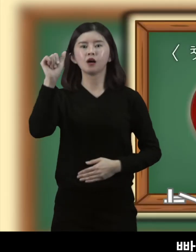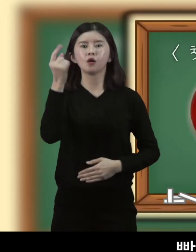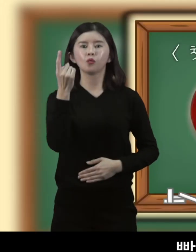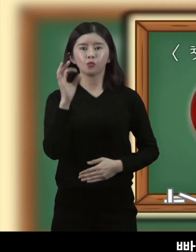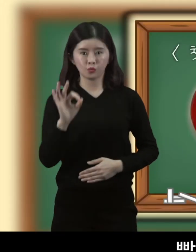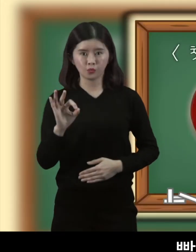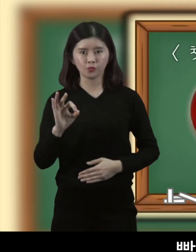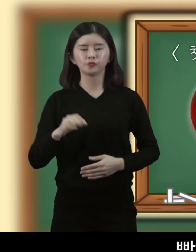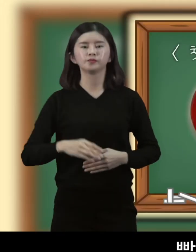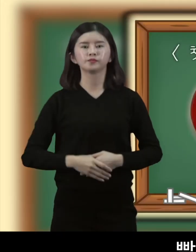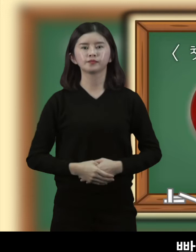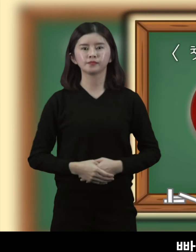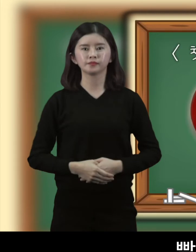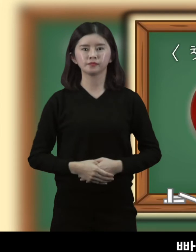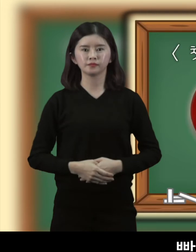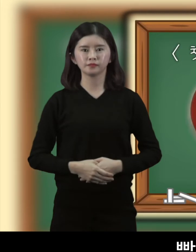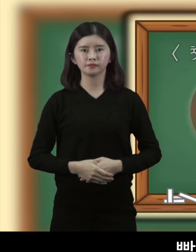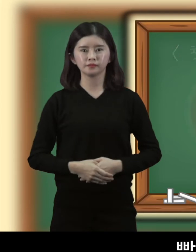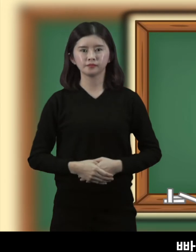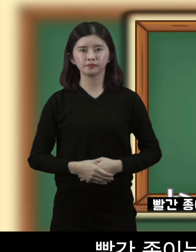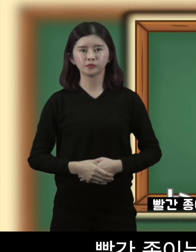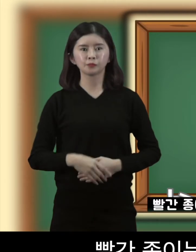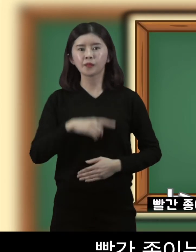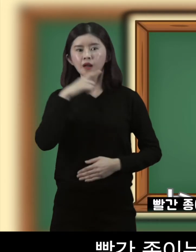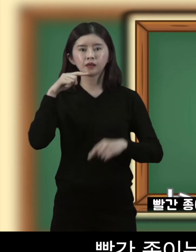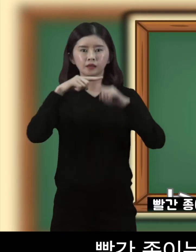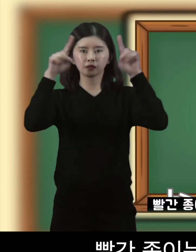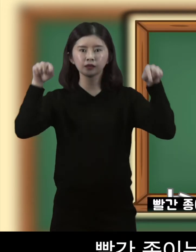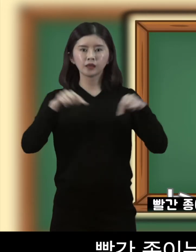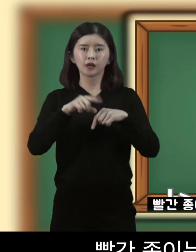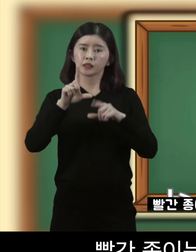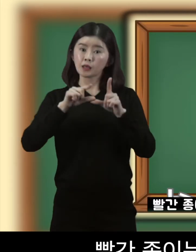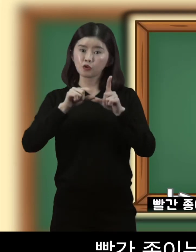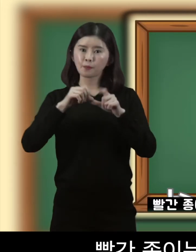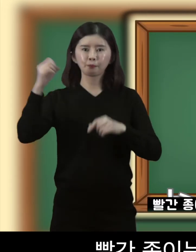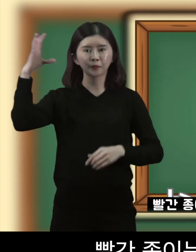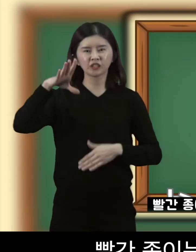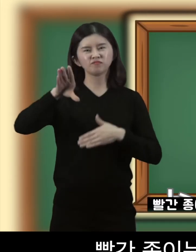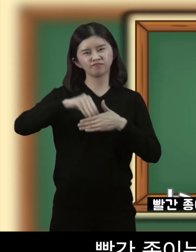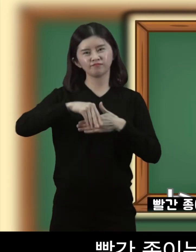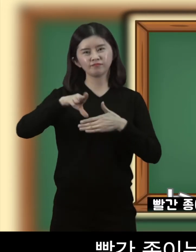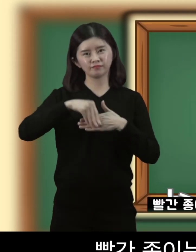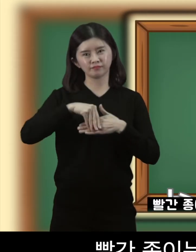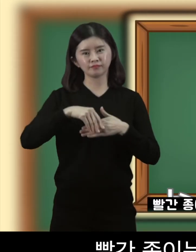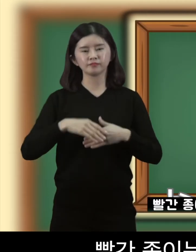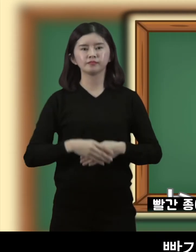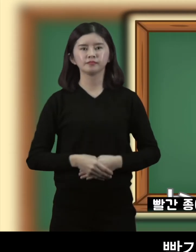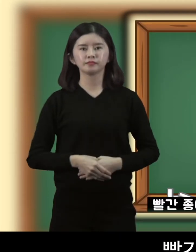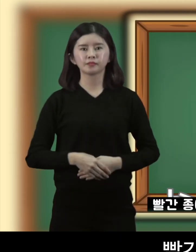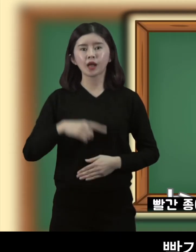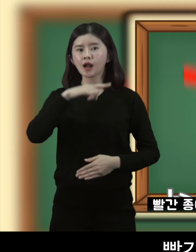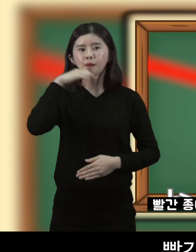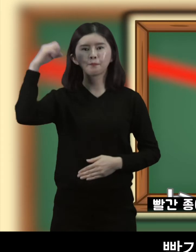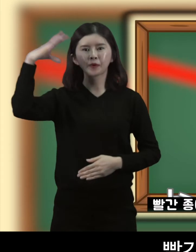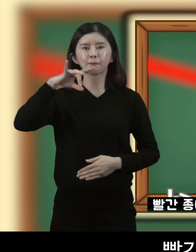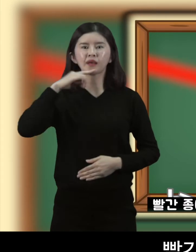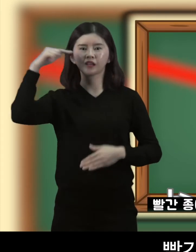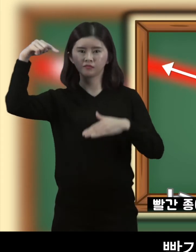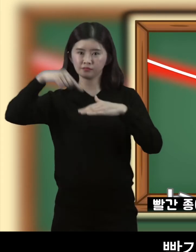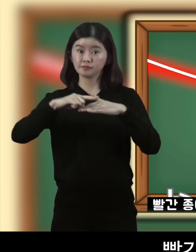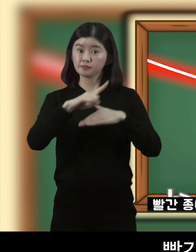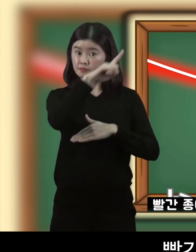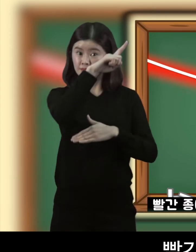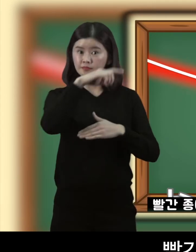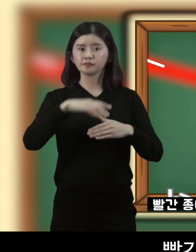자홍이에요 빨간 종이는 대부분의 빛은 흡수하고 빨간색 빛만